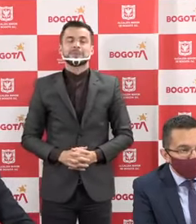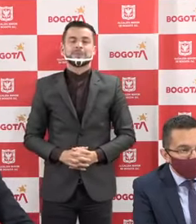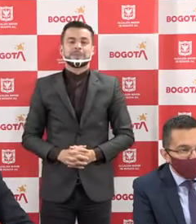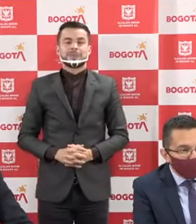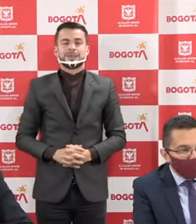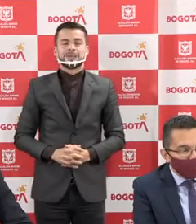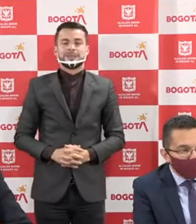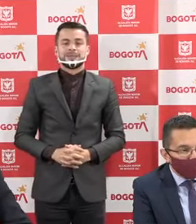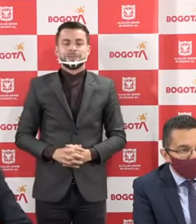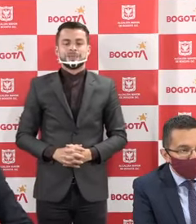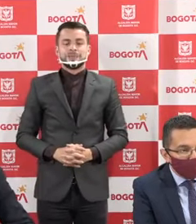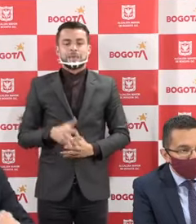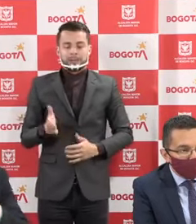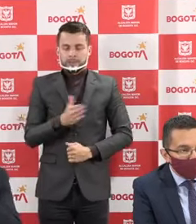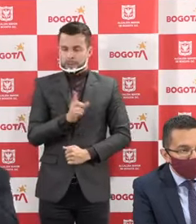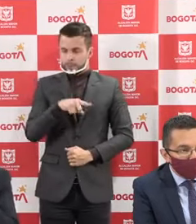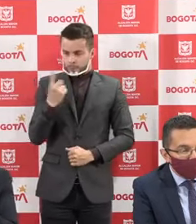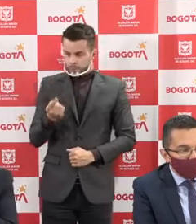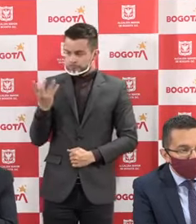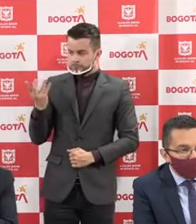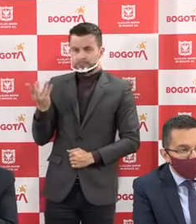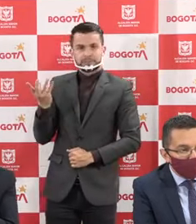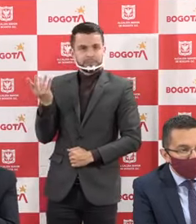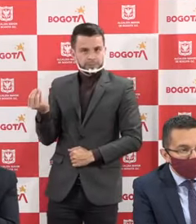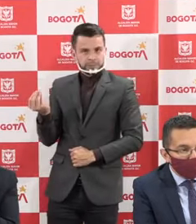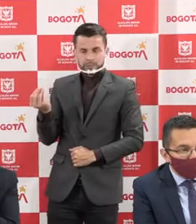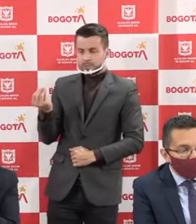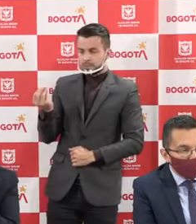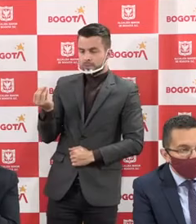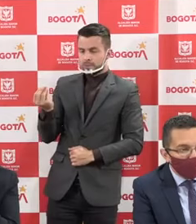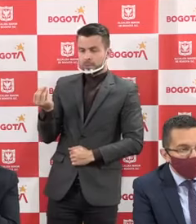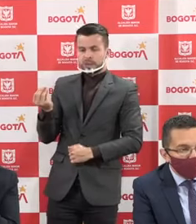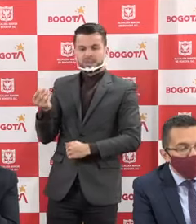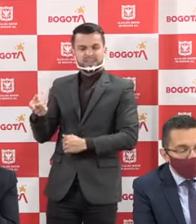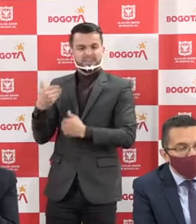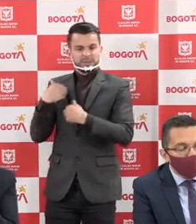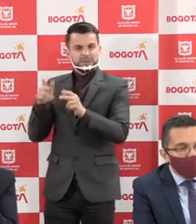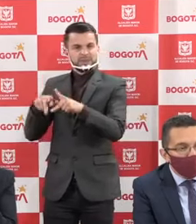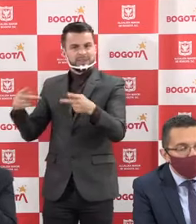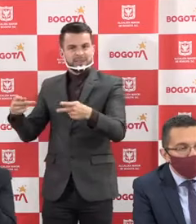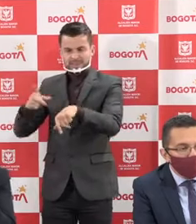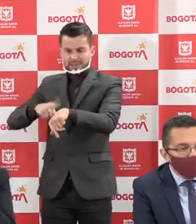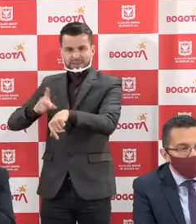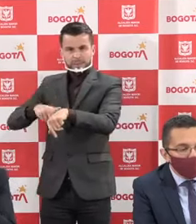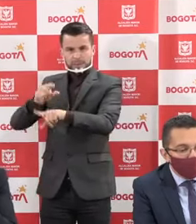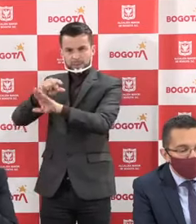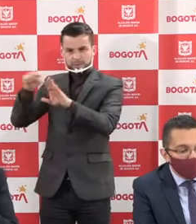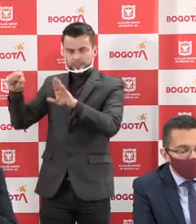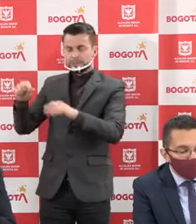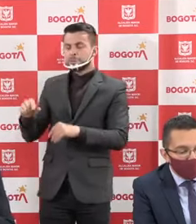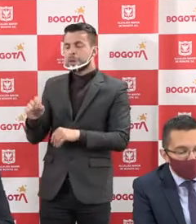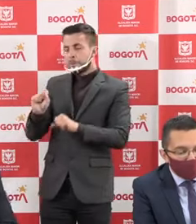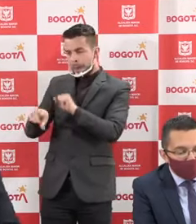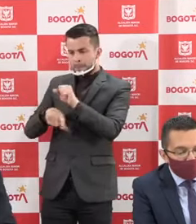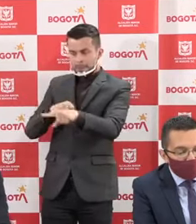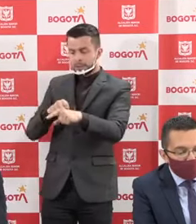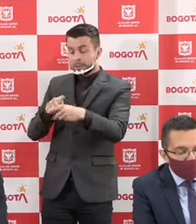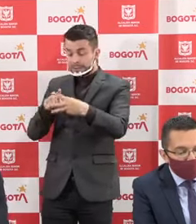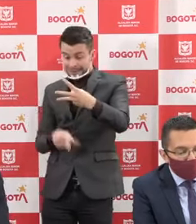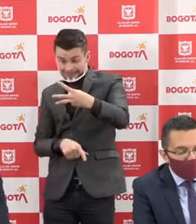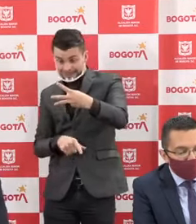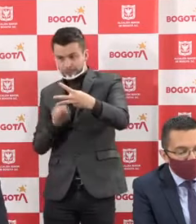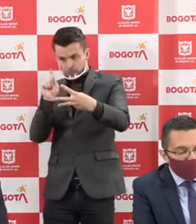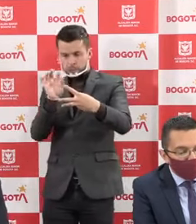anna puentes y del equipo de periodistas de el tiempo son tres temas voy a tocarte a uno para que podamos aclarar bien